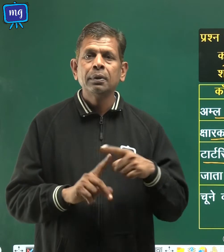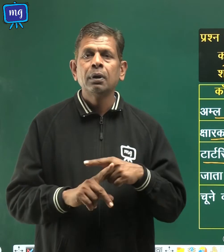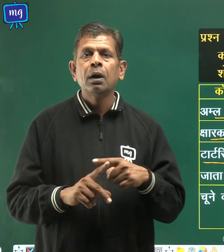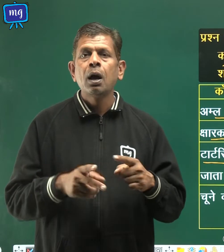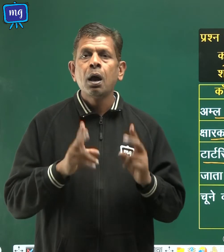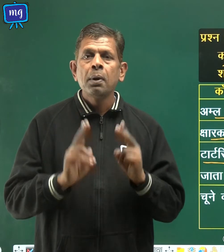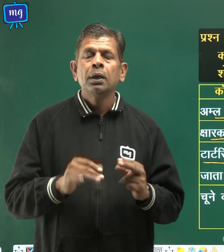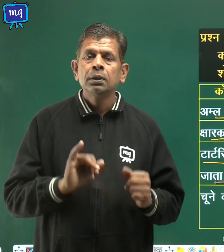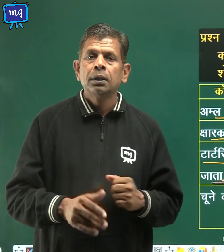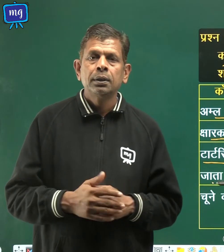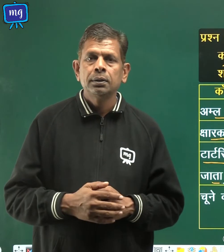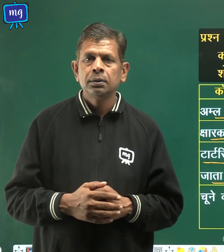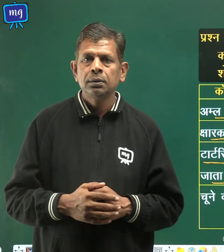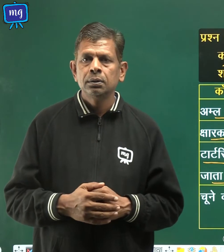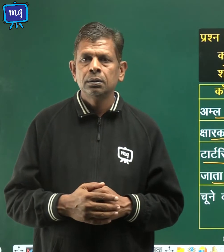पाया जाता है,